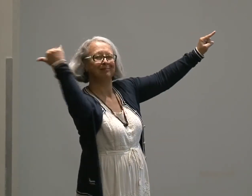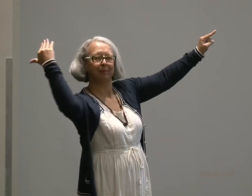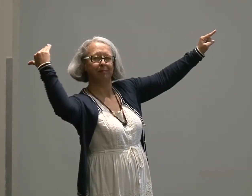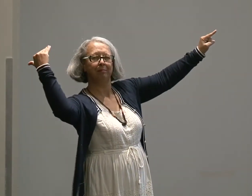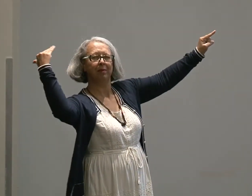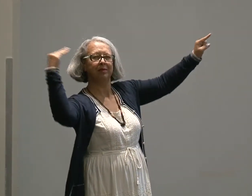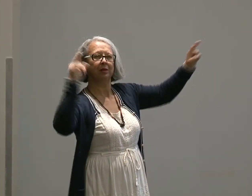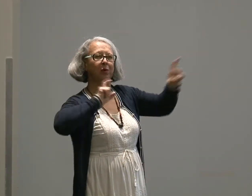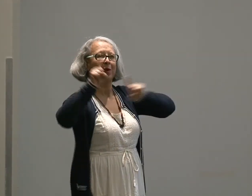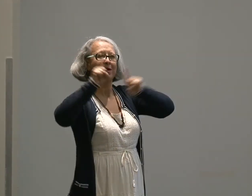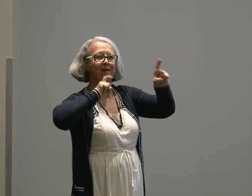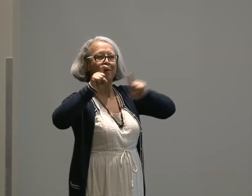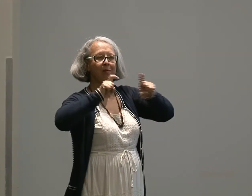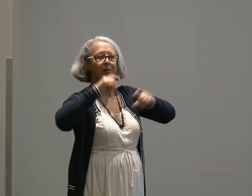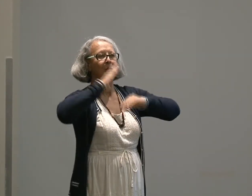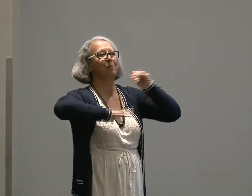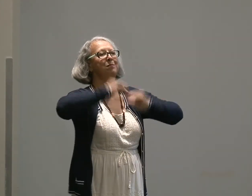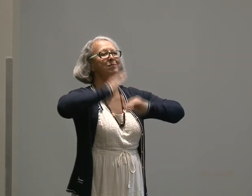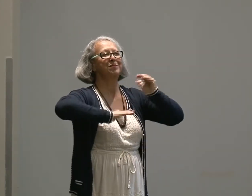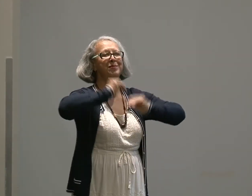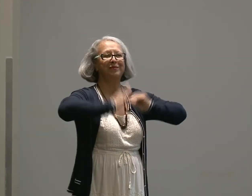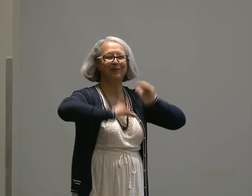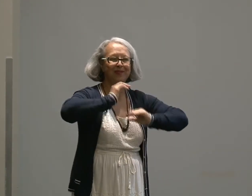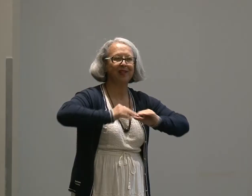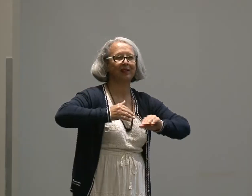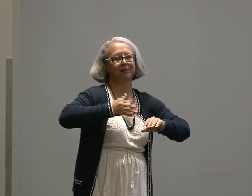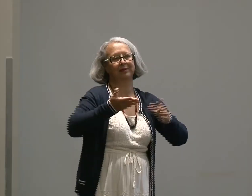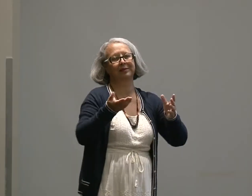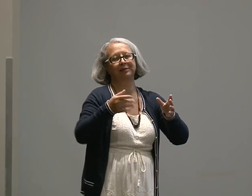desse relatório sobre política linguística da educação bilíngue,